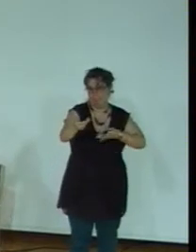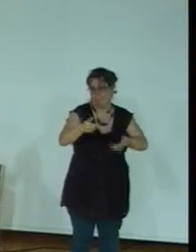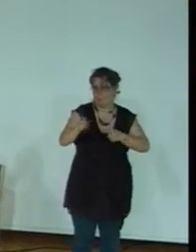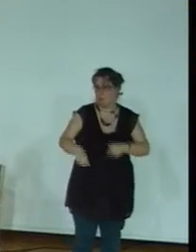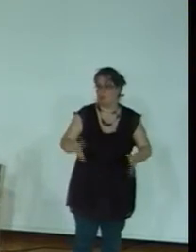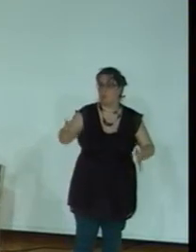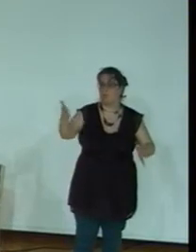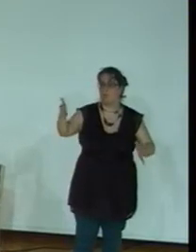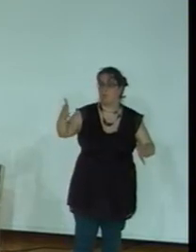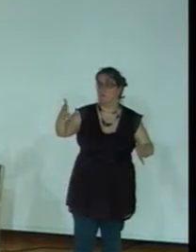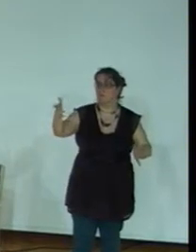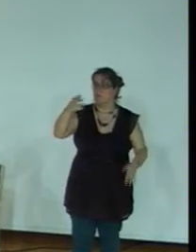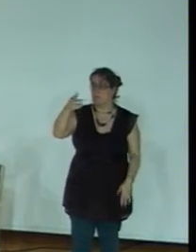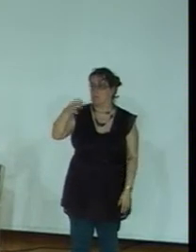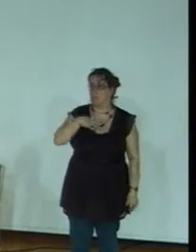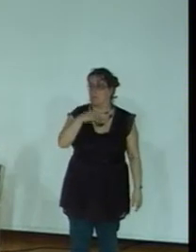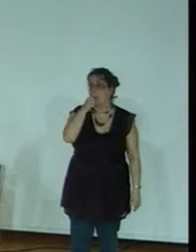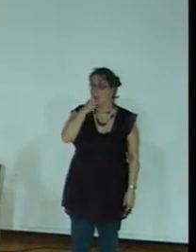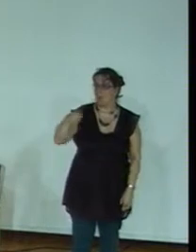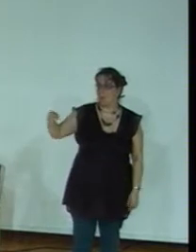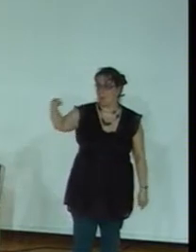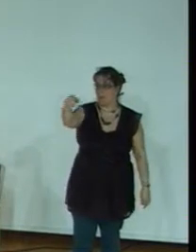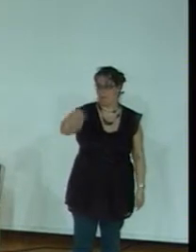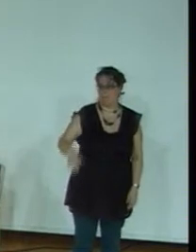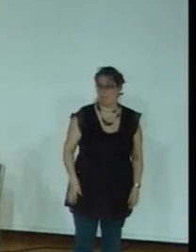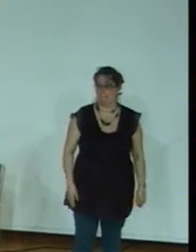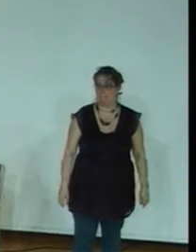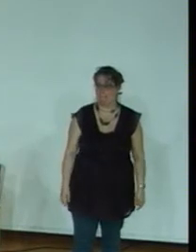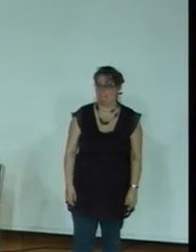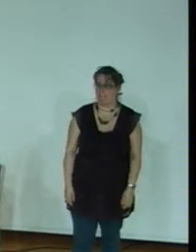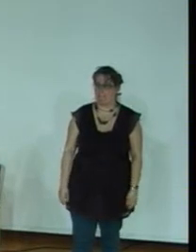je vous prie. Alors on fait tourner un micro parce que la séance est enregistrée.